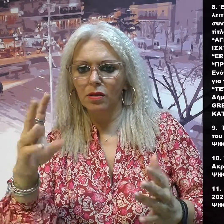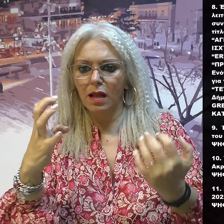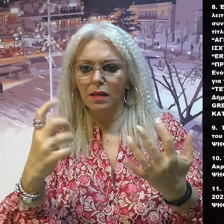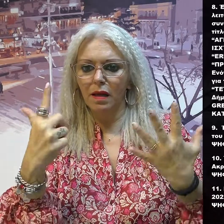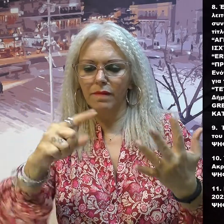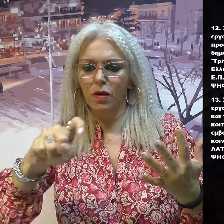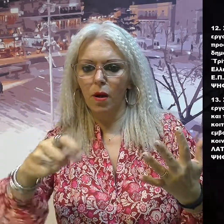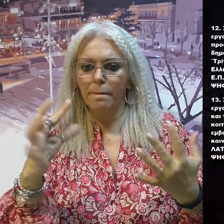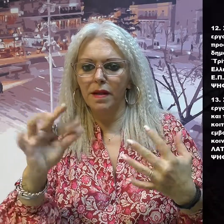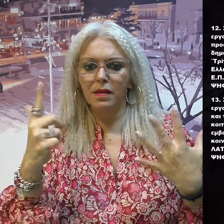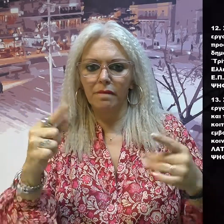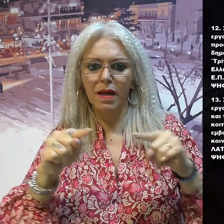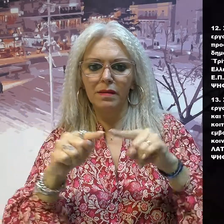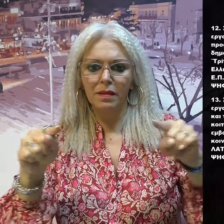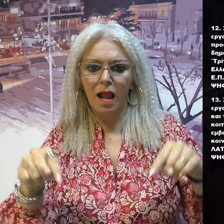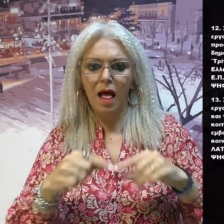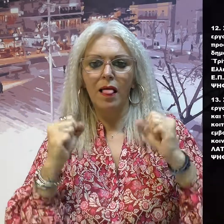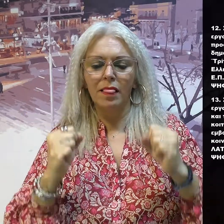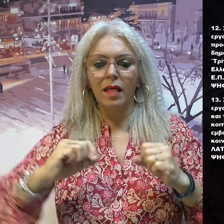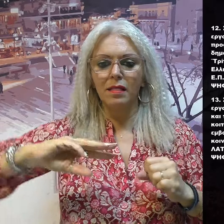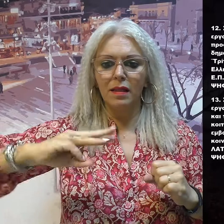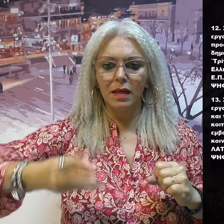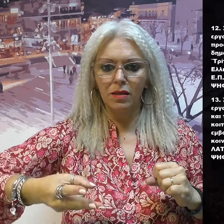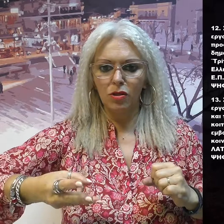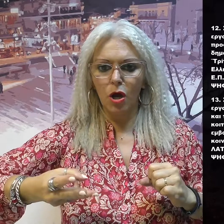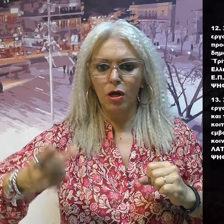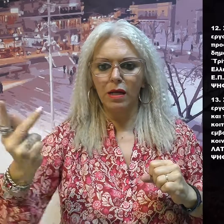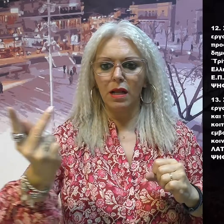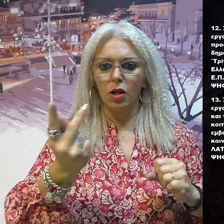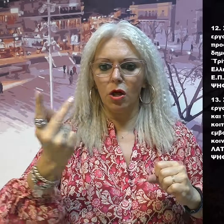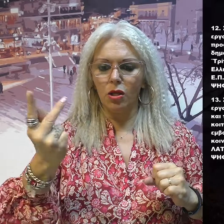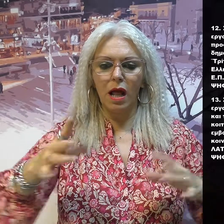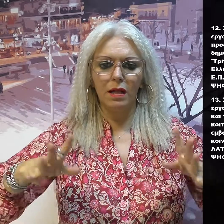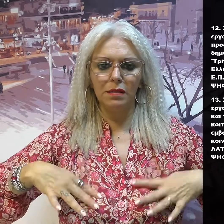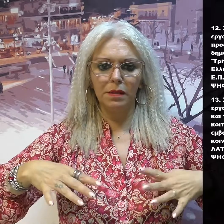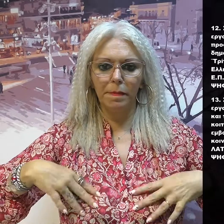ομόφωνα. 12. Συνένεση για την έγκριση διενέργειας ερευνητικών εργασιών με τη μέθοδο των